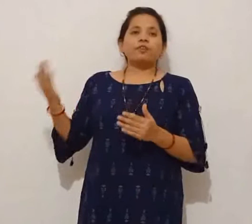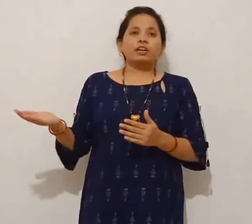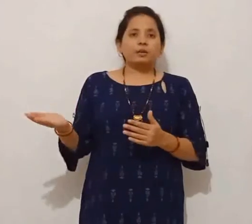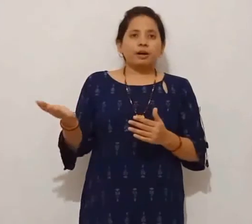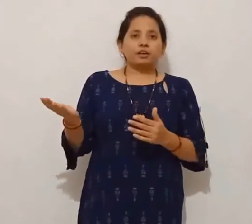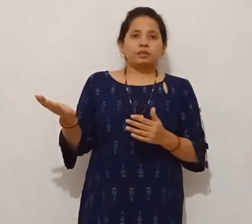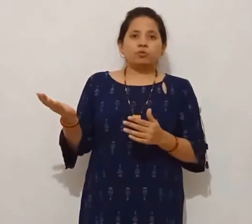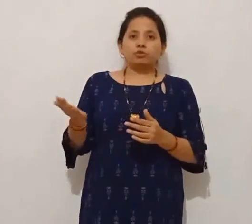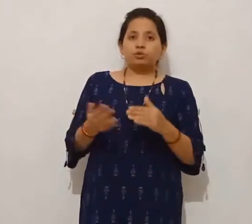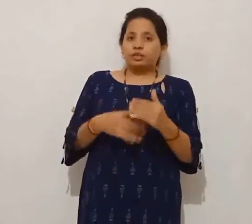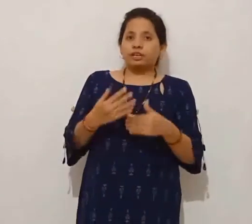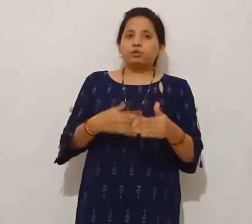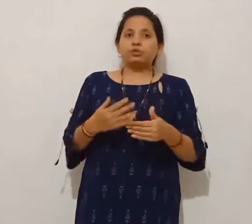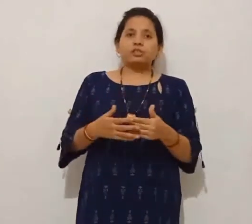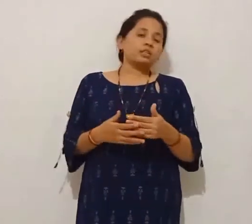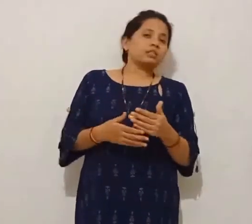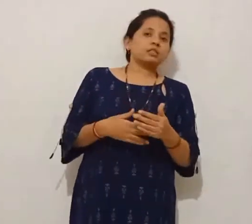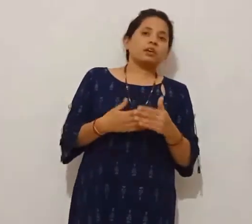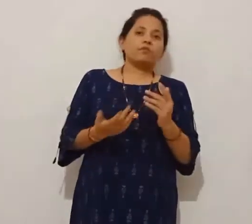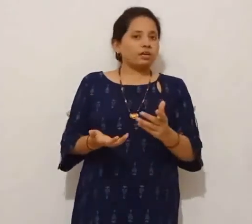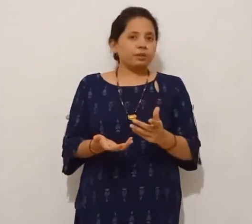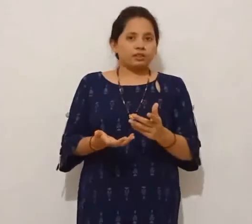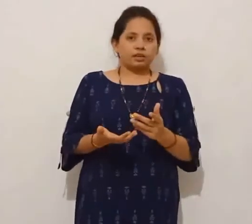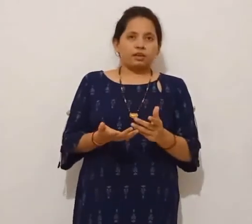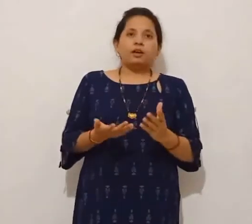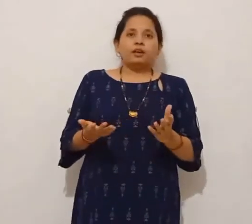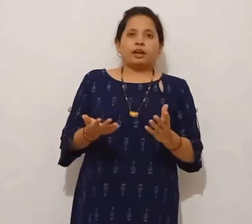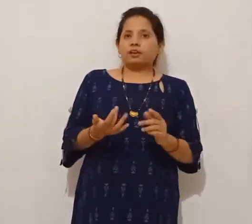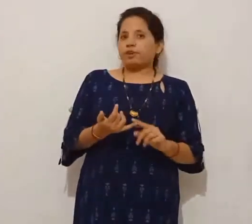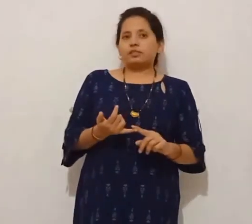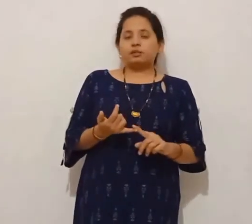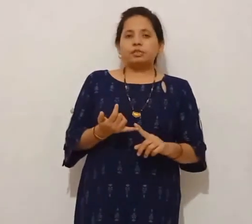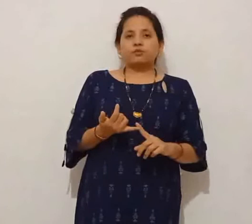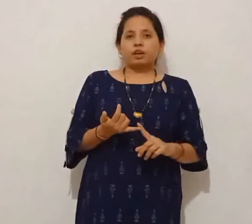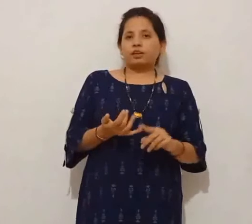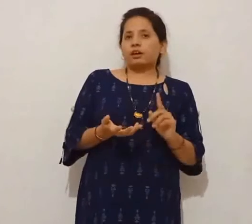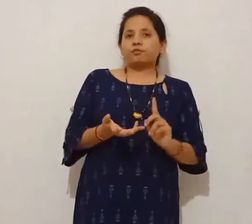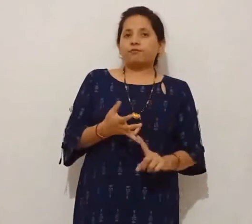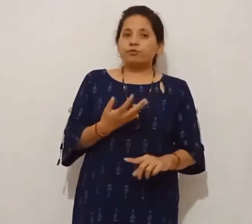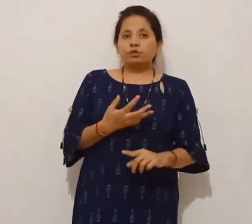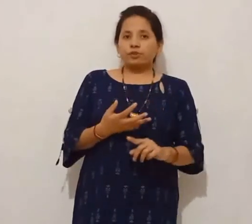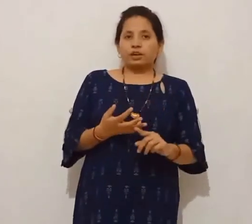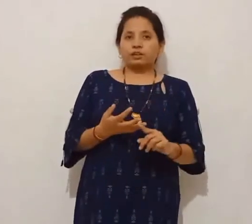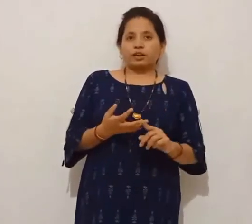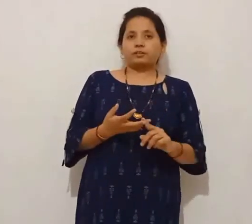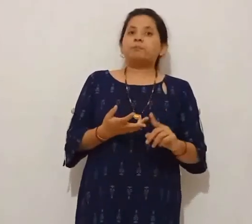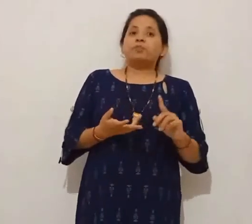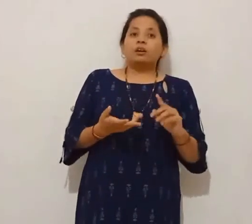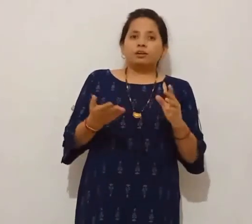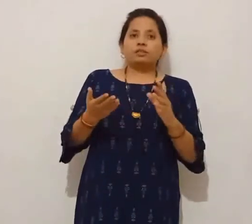वीकली मार्केट हमको जो डेली यूजर्स की चीजें हैं वही मिलती है, लाइक वेजिटेबल्स वी कैन गेट, फ्रूट्स वी कैन गेट,